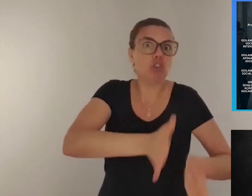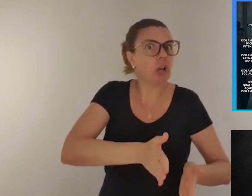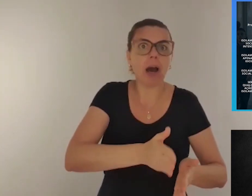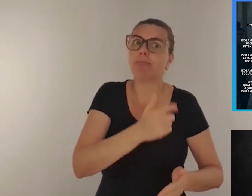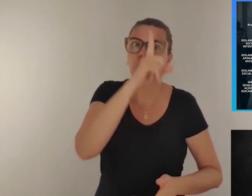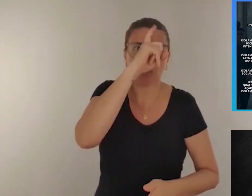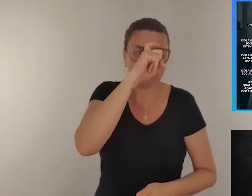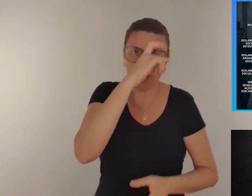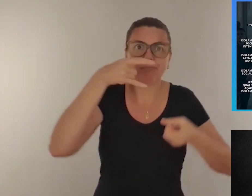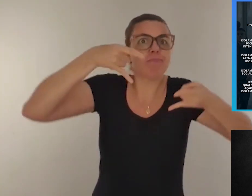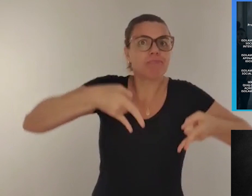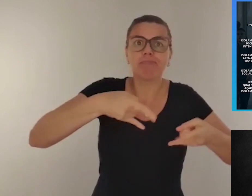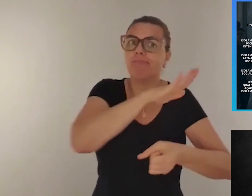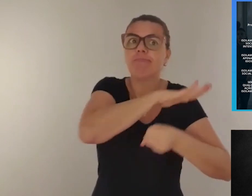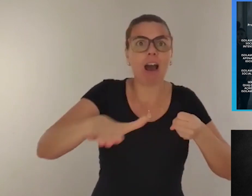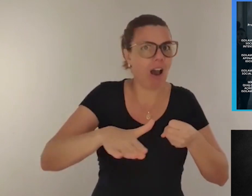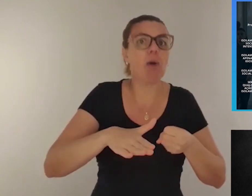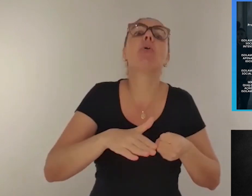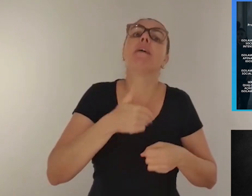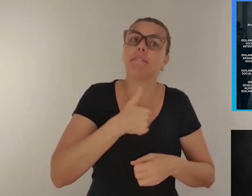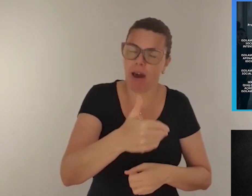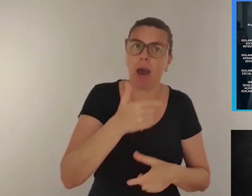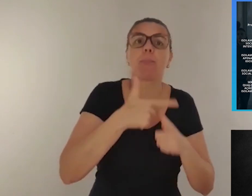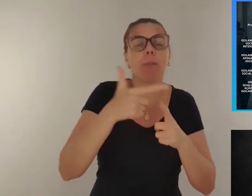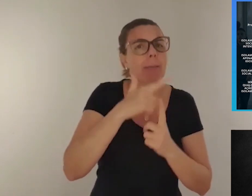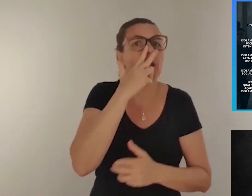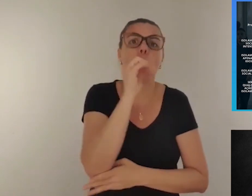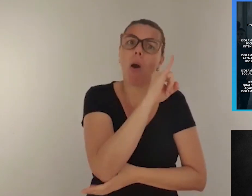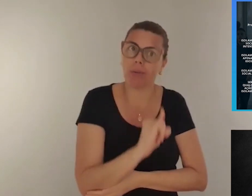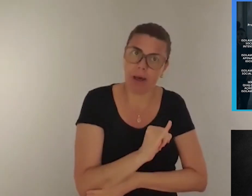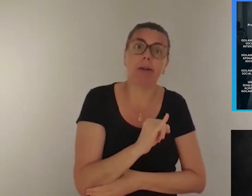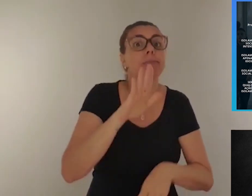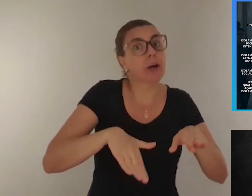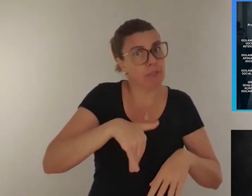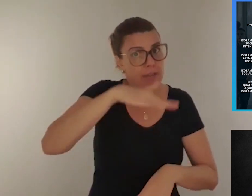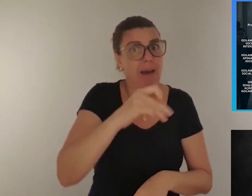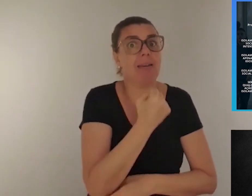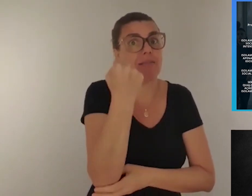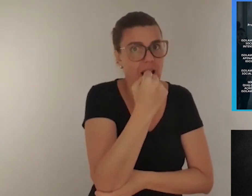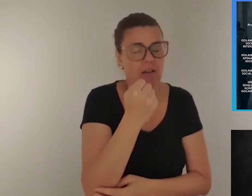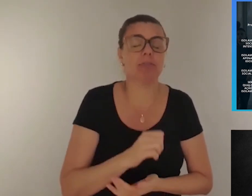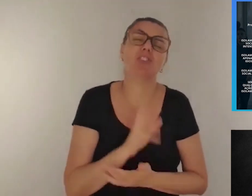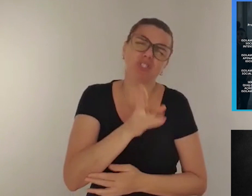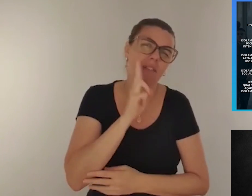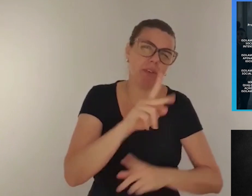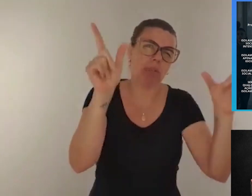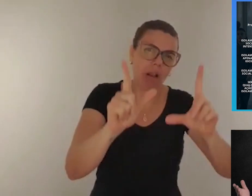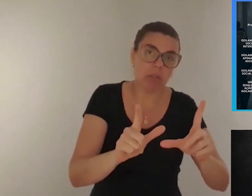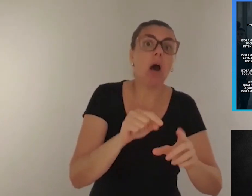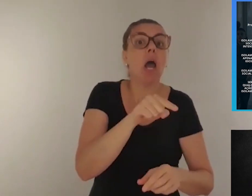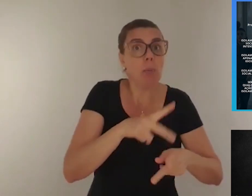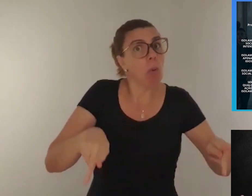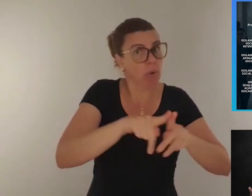menos. E a Espanha já está num ponto onde eles não têm mais leitos hospitalares e devem passar por vários problemas que a Itália passou e até mais sérios, como